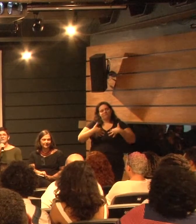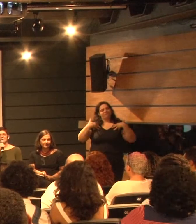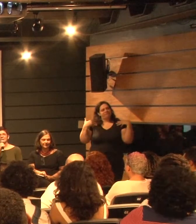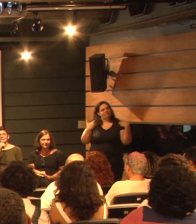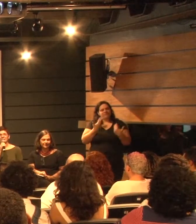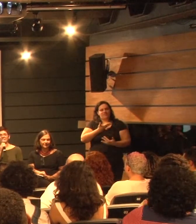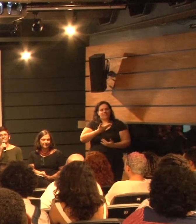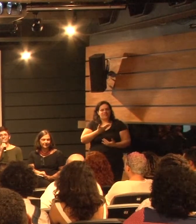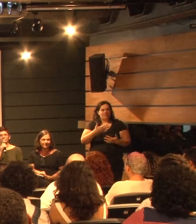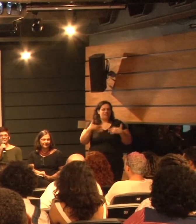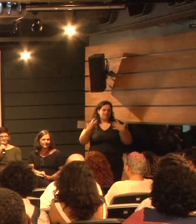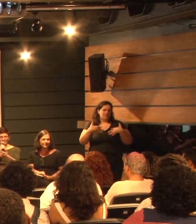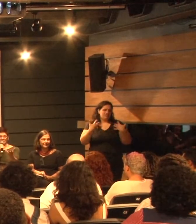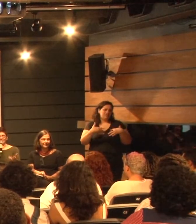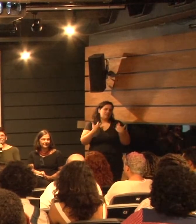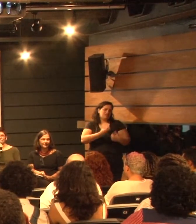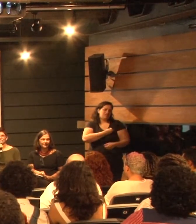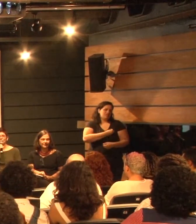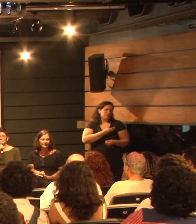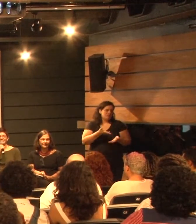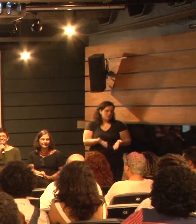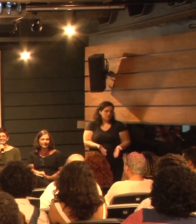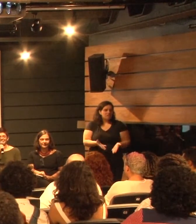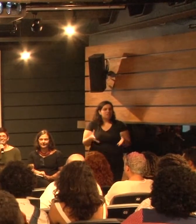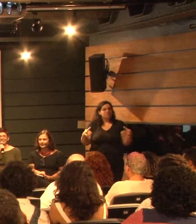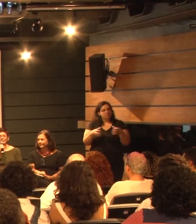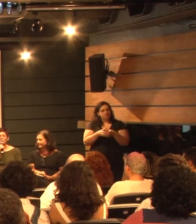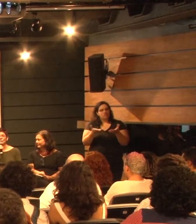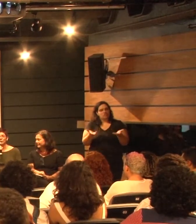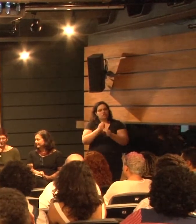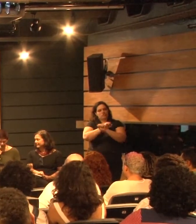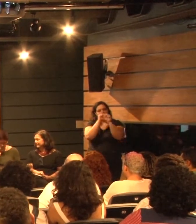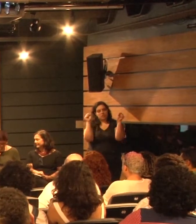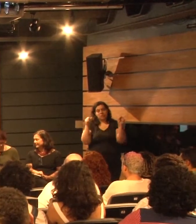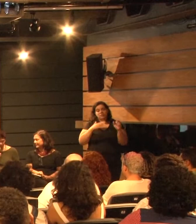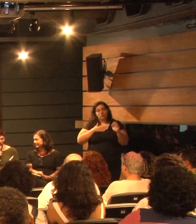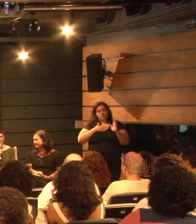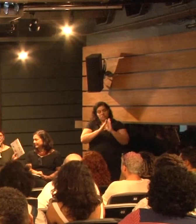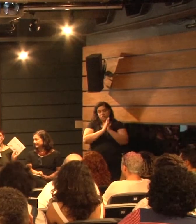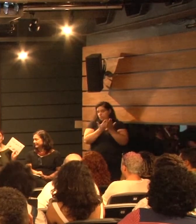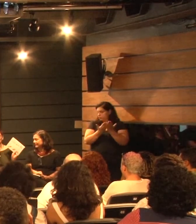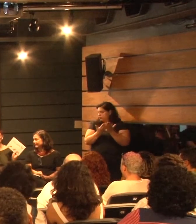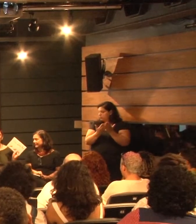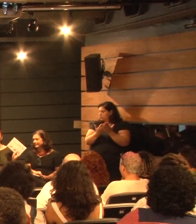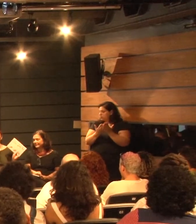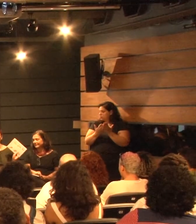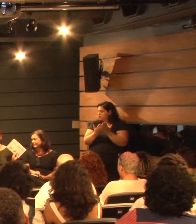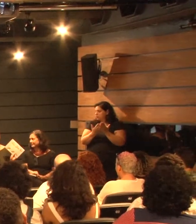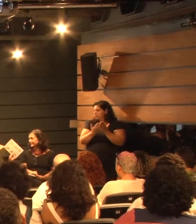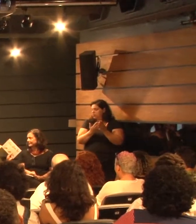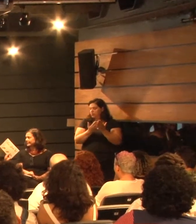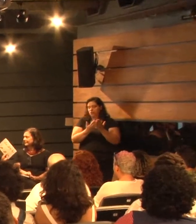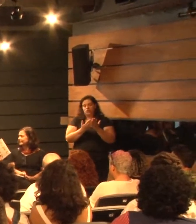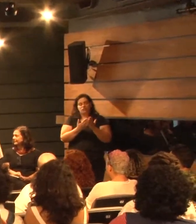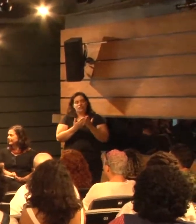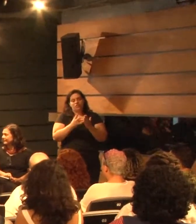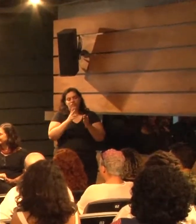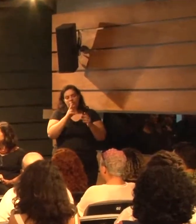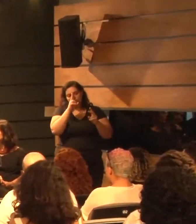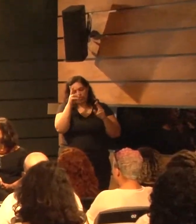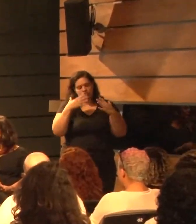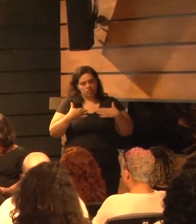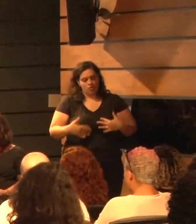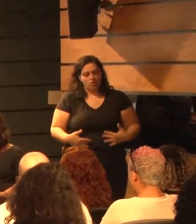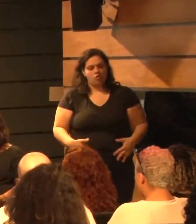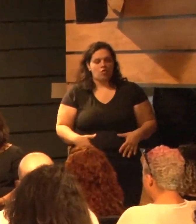mesmo poder estar aqui junto com vocês nessa manhã. O meu livro, Forças de um Corpo Vazado,